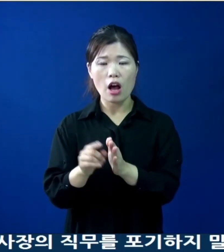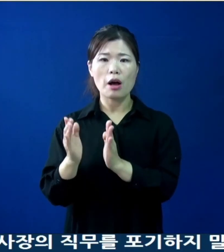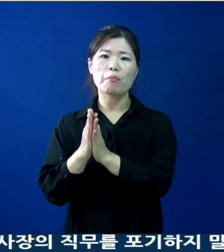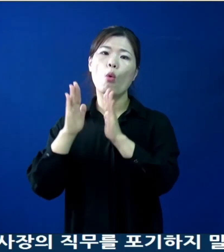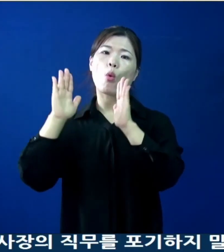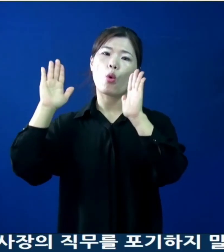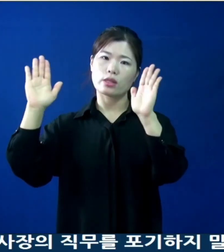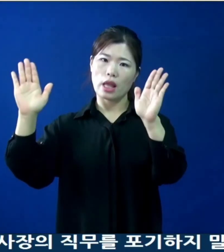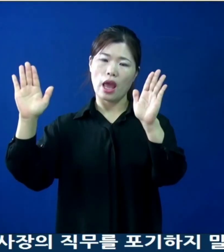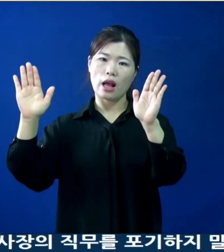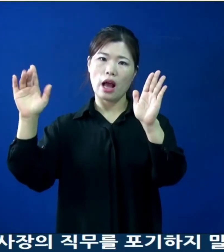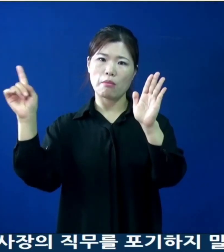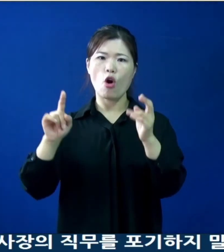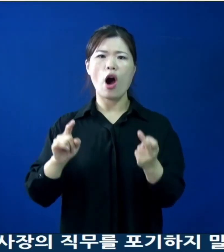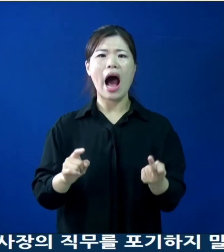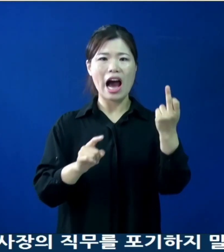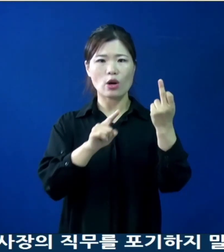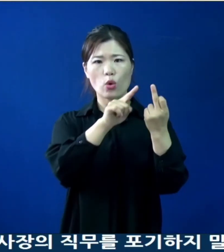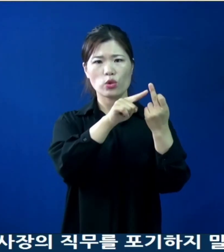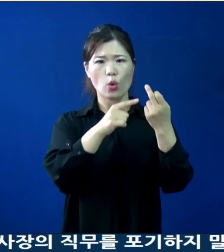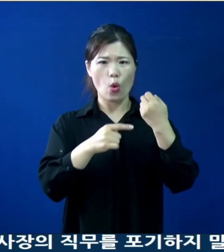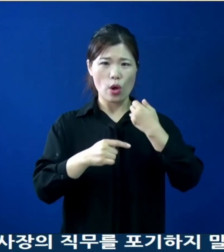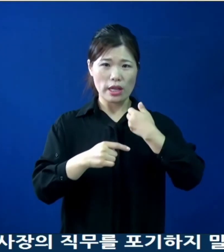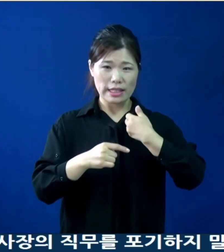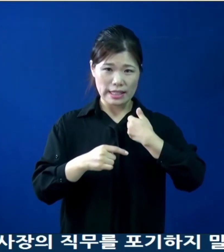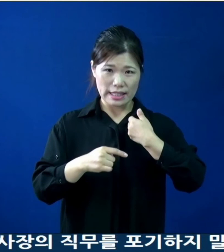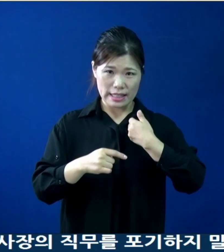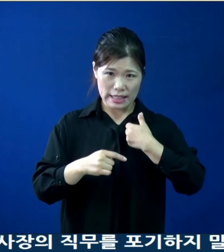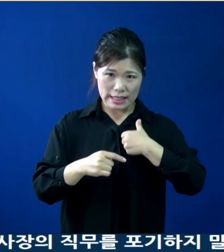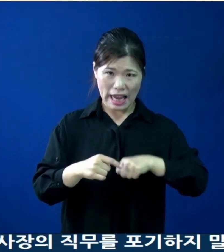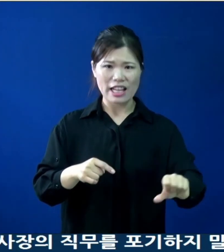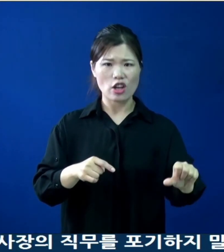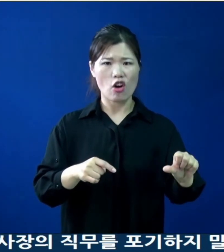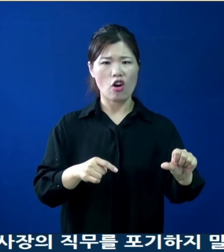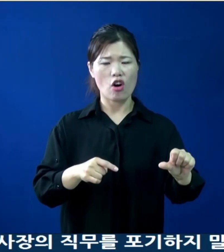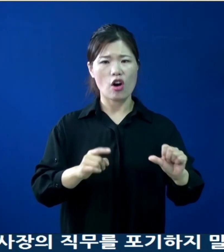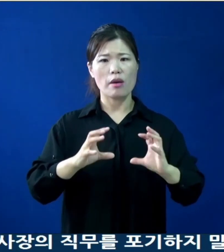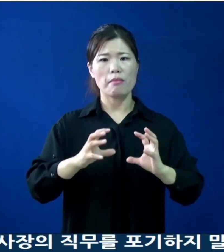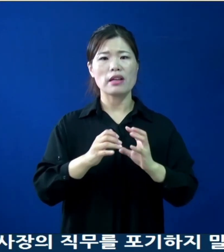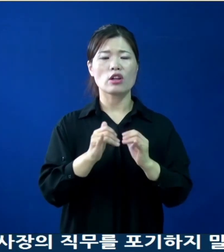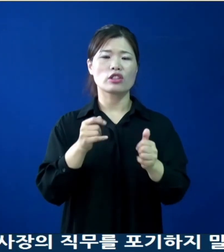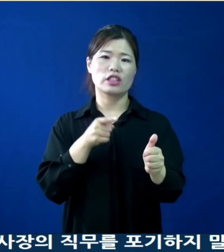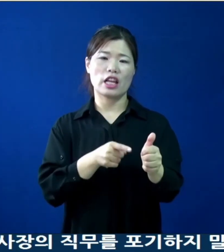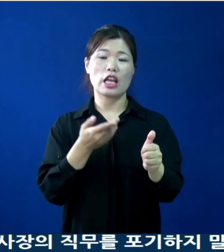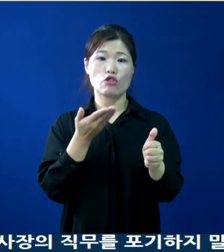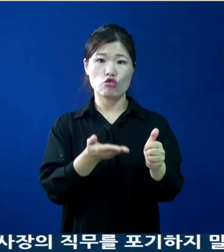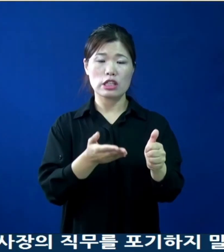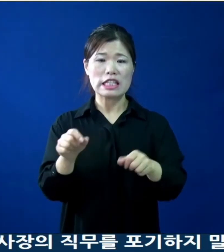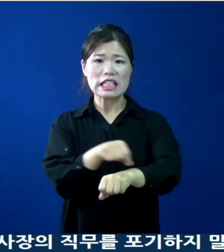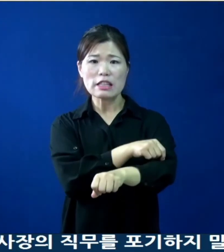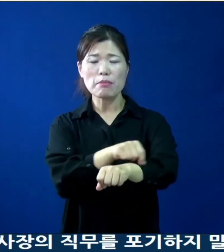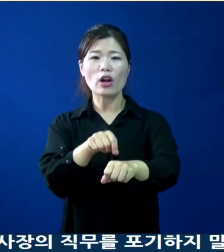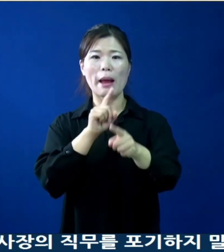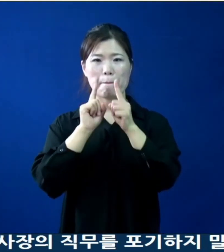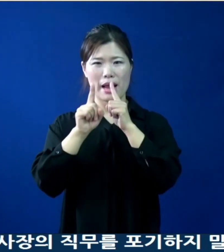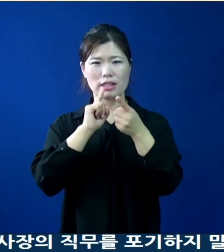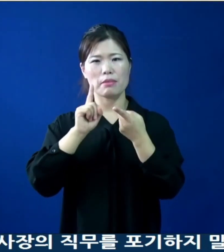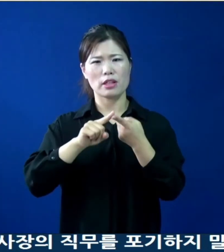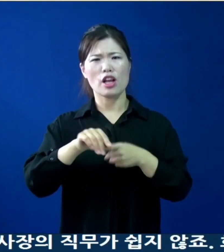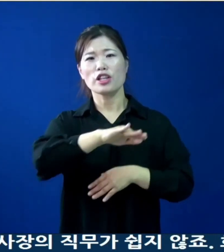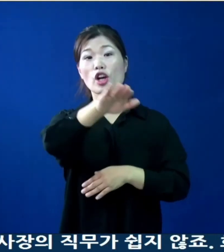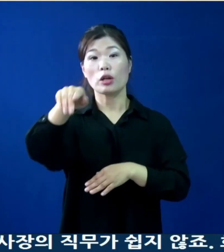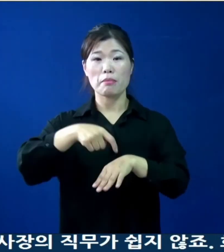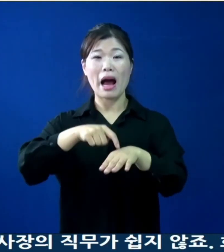모세가 아론과 그의 자녀들 백성들에게 주어졌던 특별한 말씀이 있는데 오늘 꼭 이 말씀을 마음판에